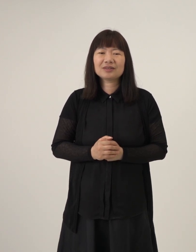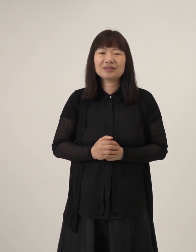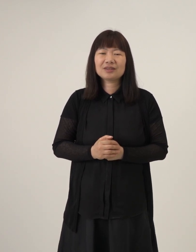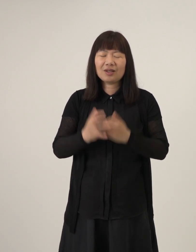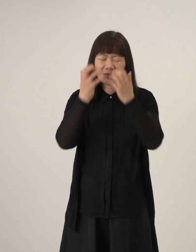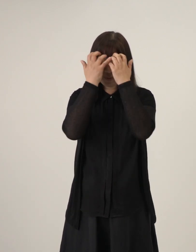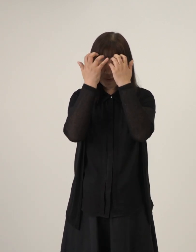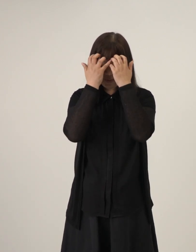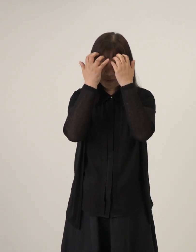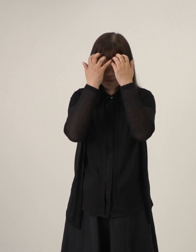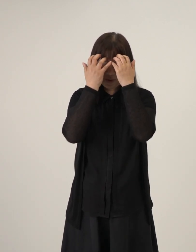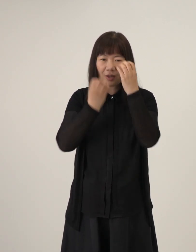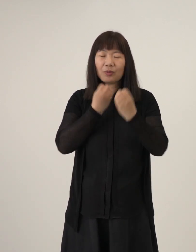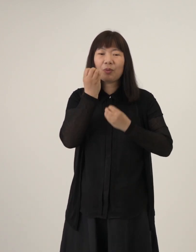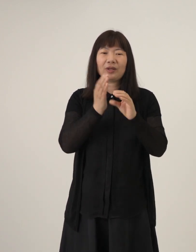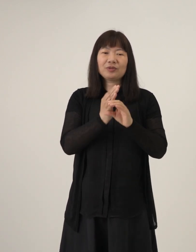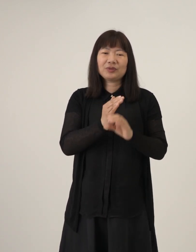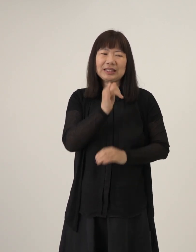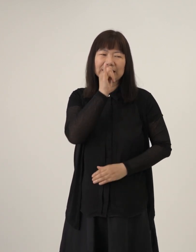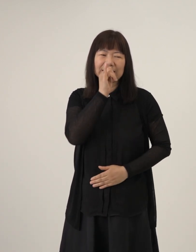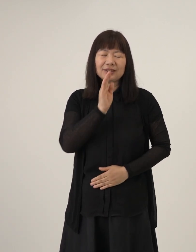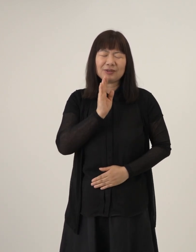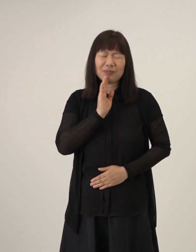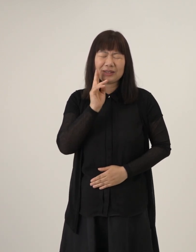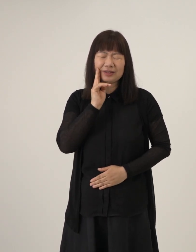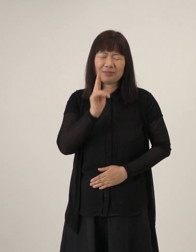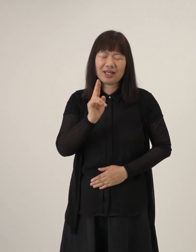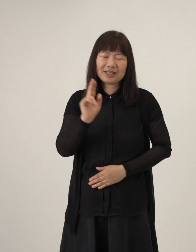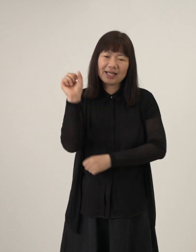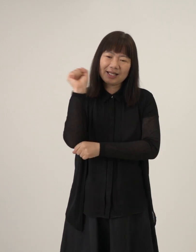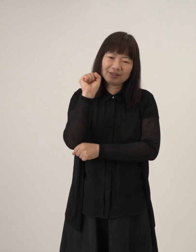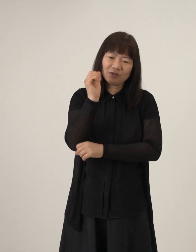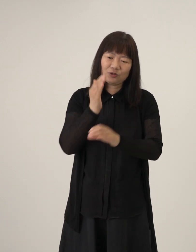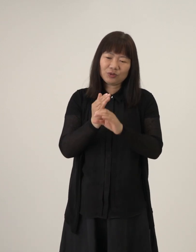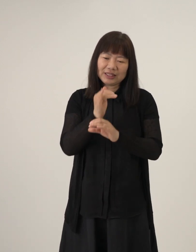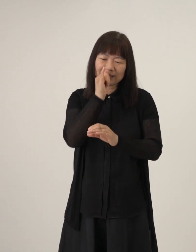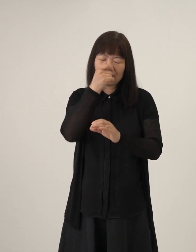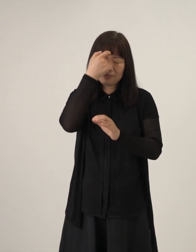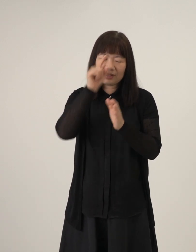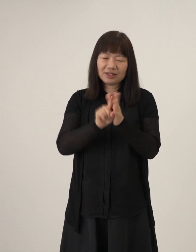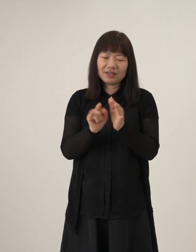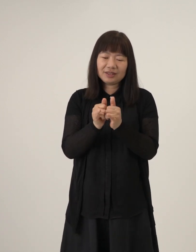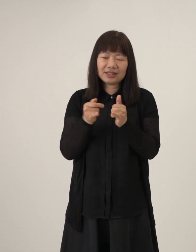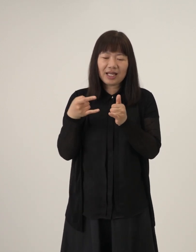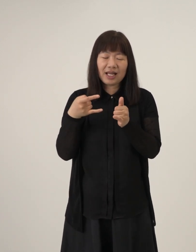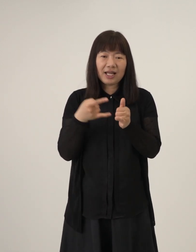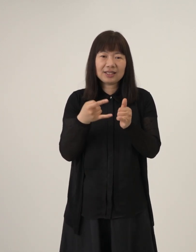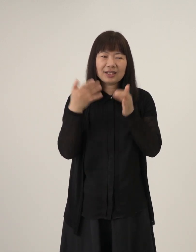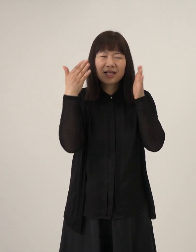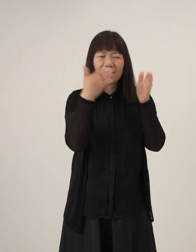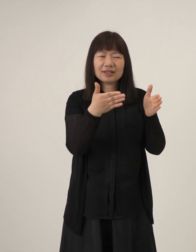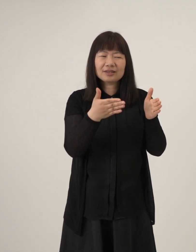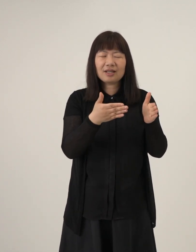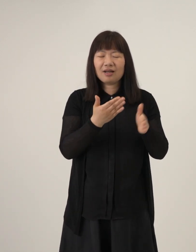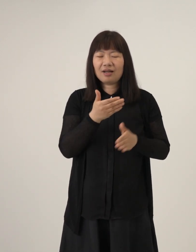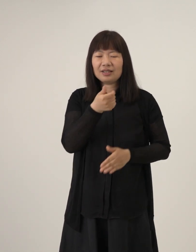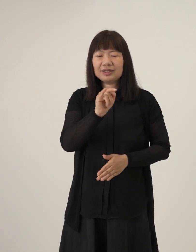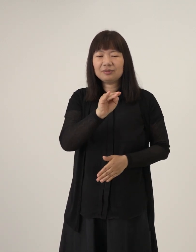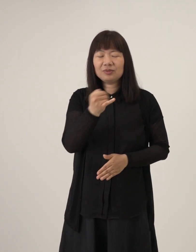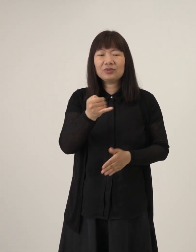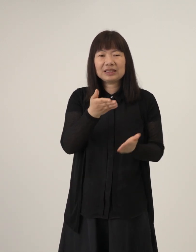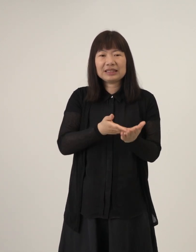신음하는 그리고 격하게 흔들리고 있는 기독교인들을 향해서 히브리